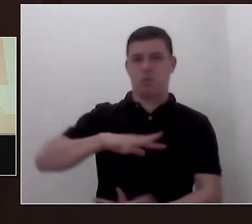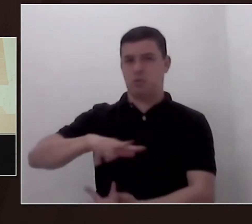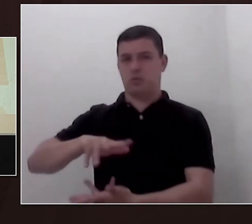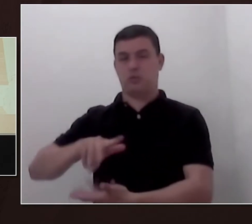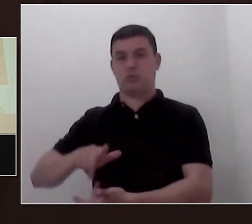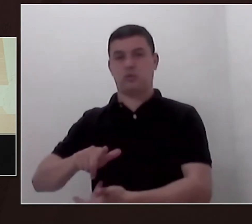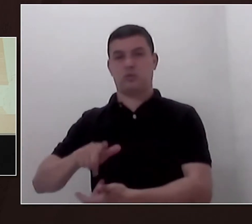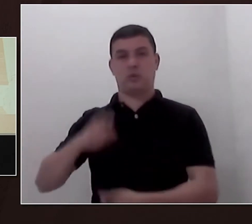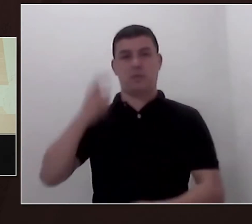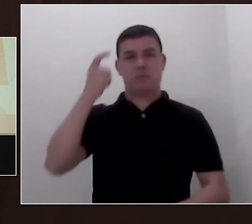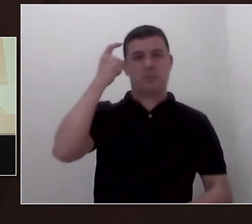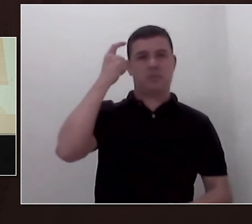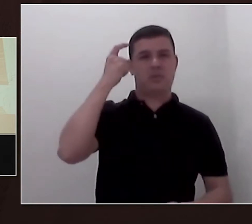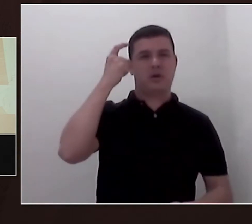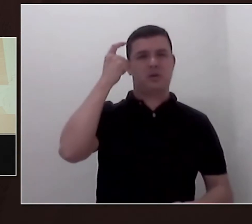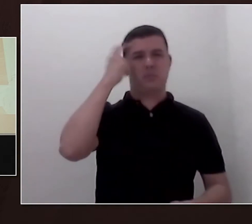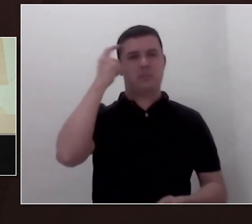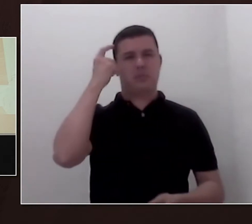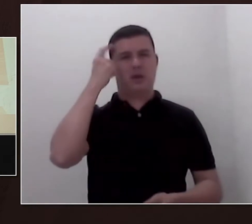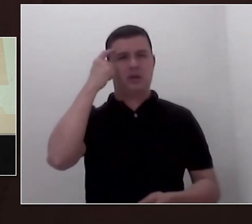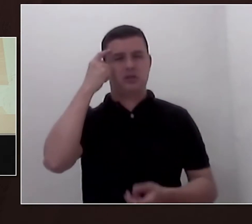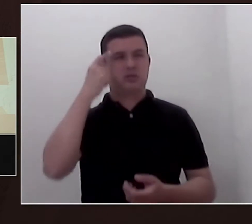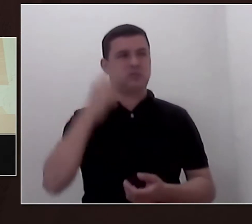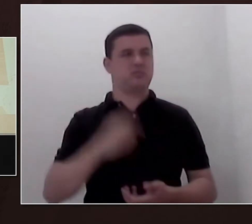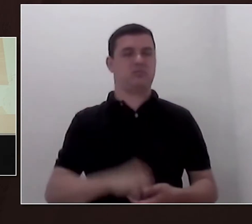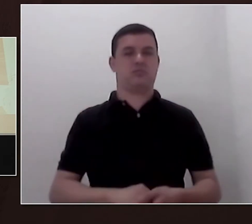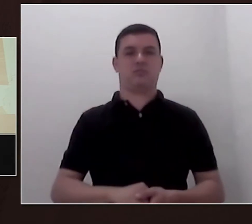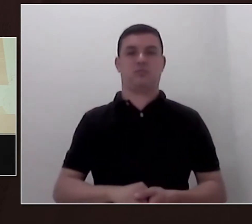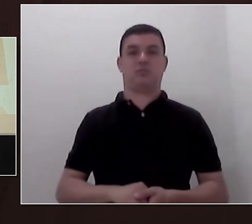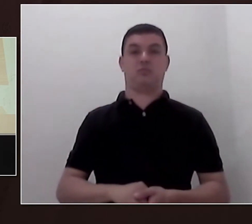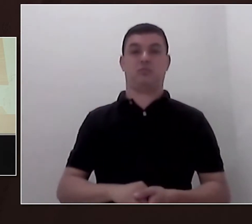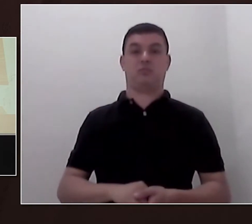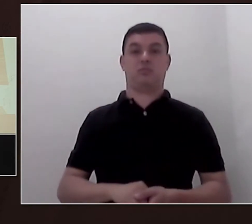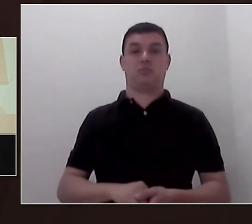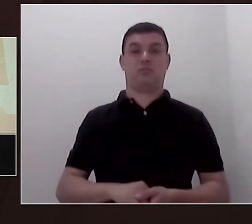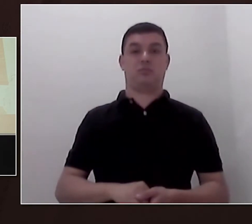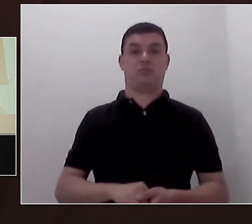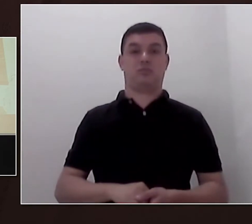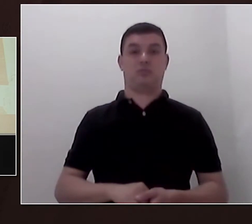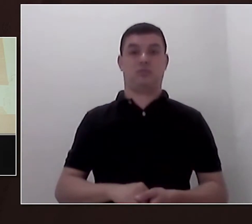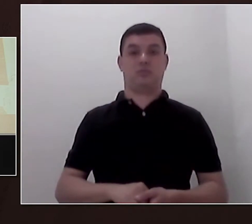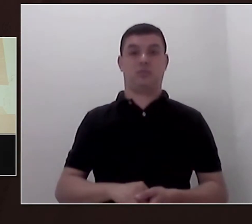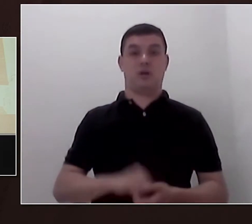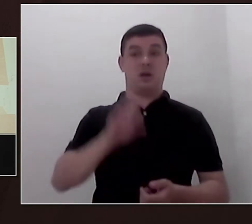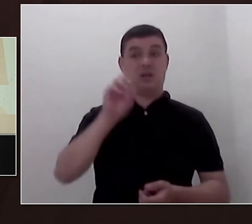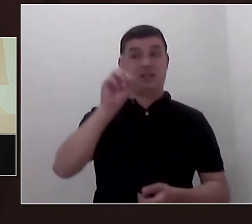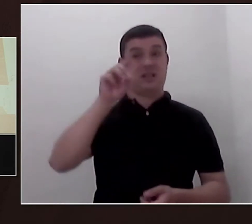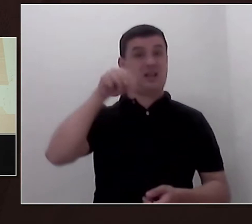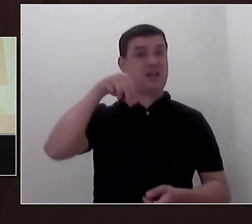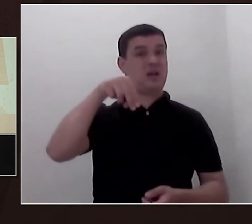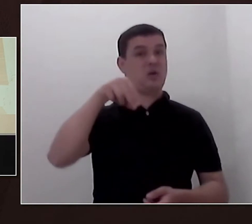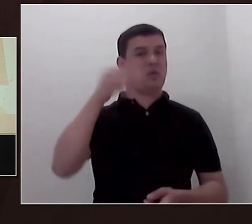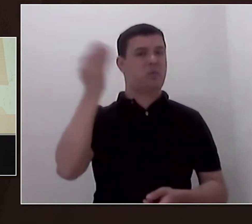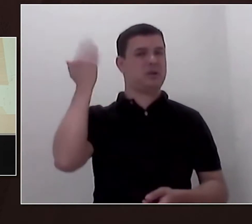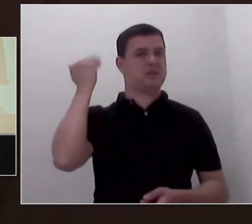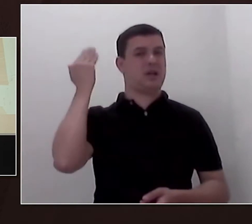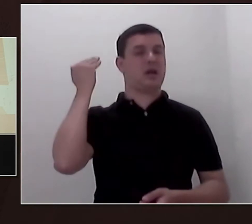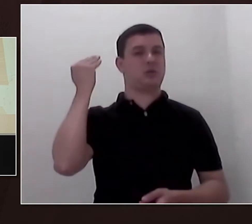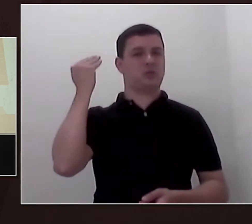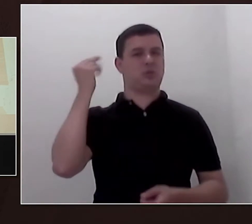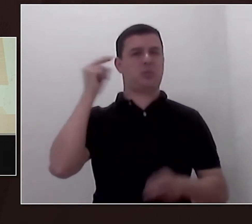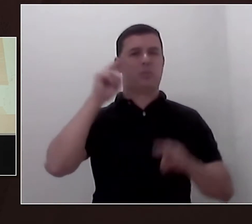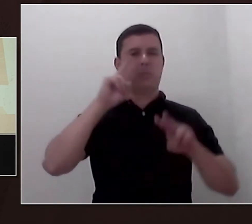antes mesmo da era cristã, provavelmente desde o tempo do cativeiro babilônico, né, ou dos assírios.